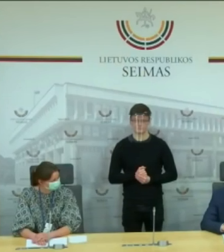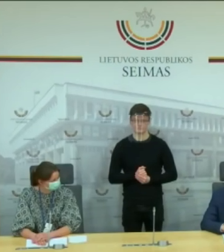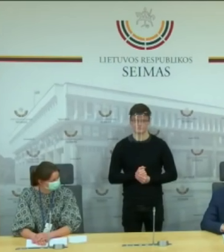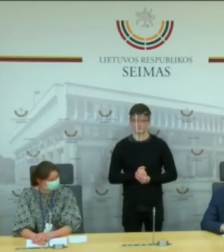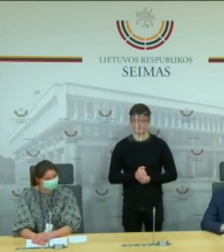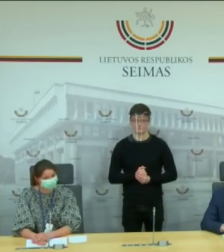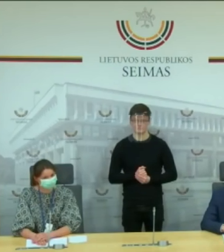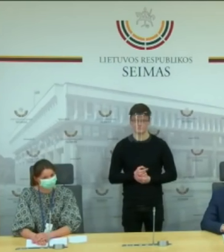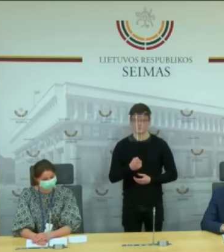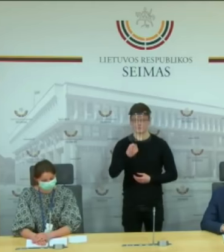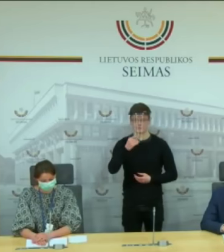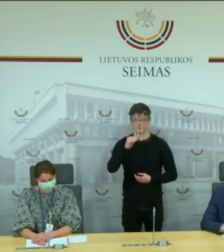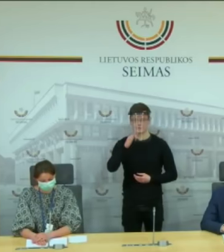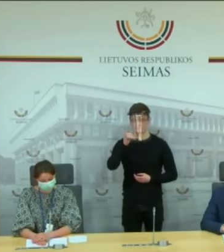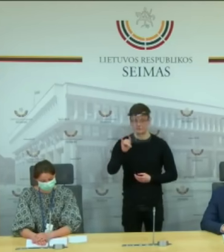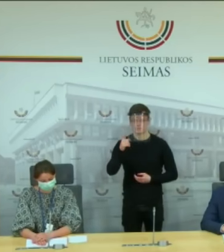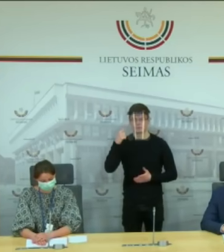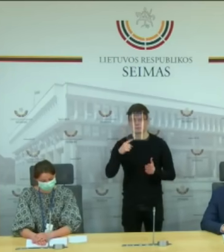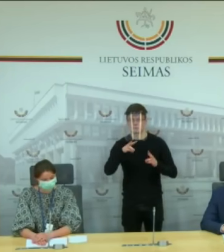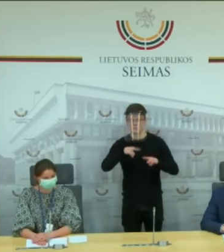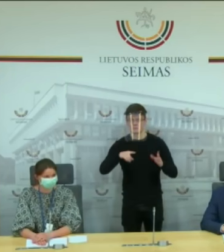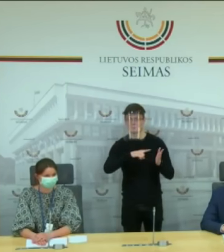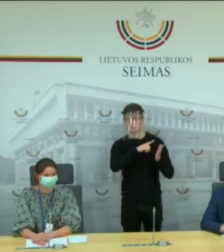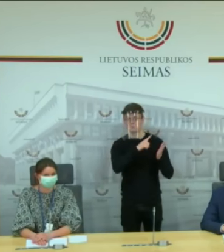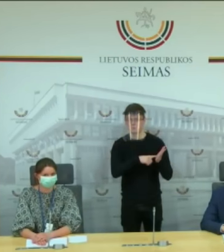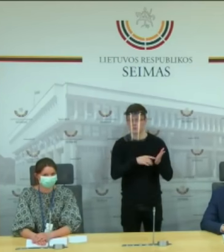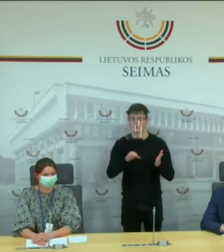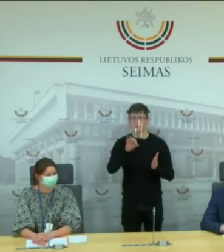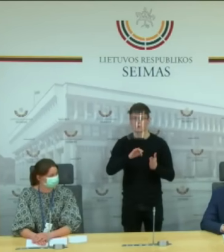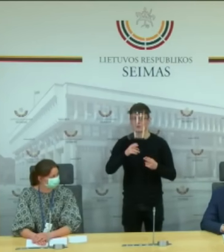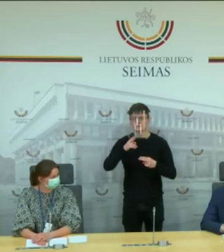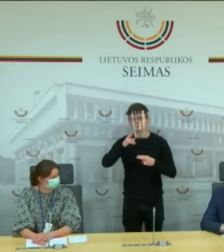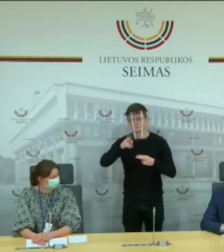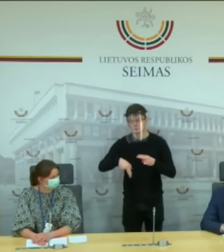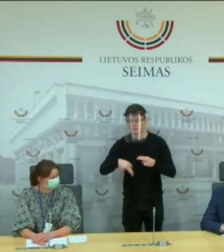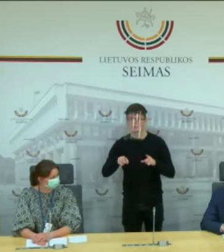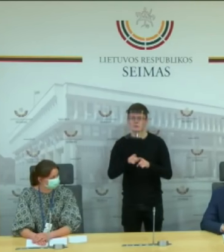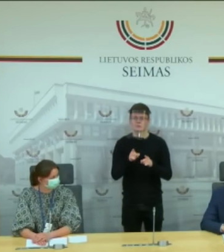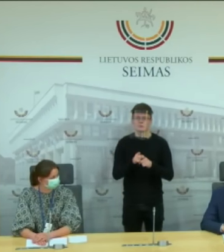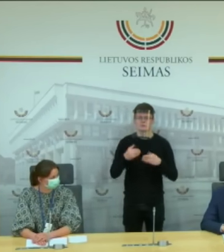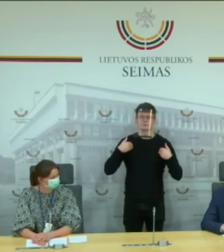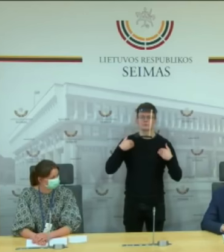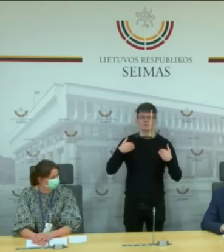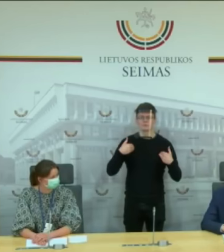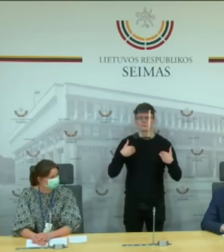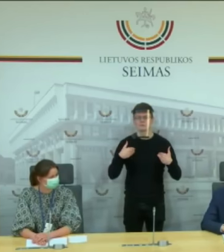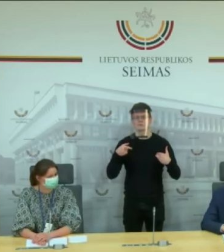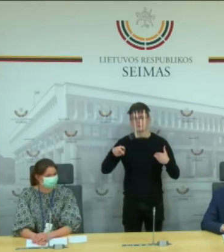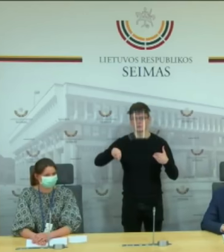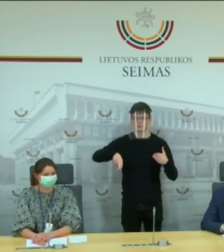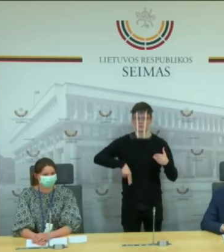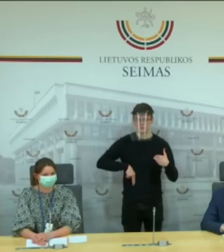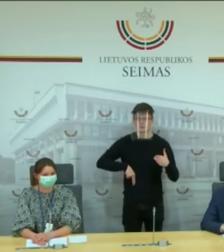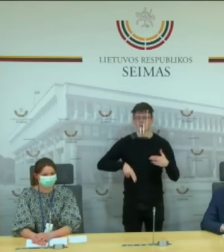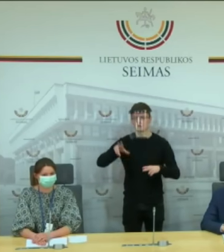Delfi Žiedūnė Juškytė ministrui klausimas, ką reiškia sprendimuose ir rekomendacijose nurodymas darbdaviams rekomenduoti rizikos